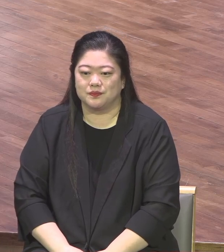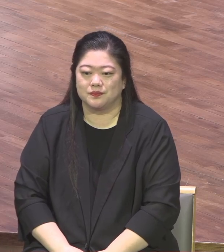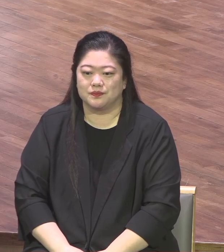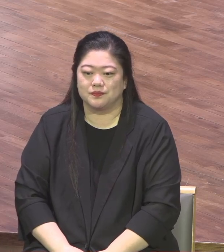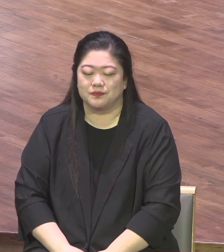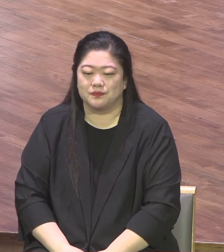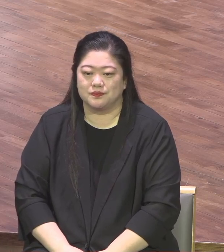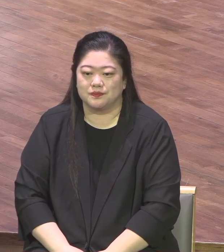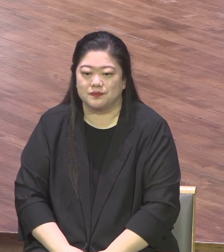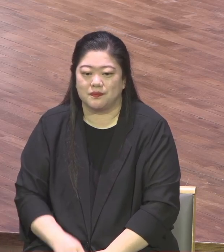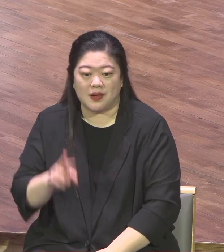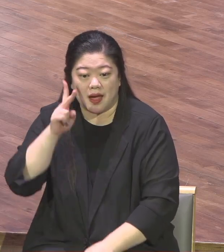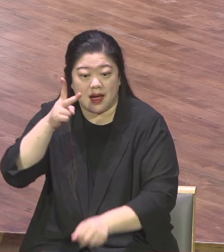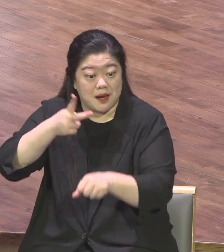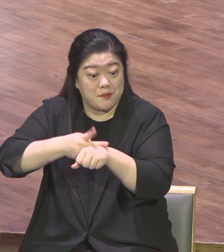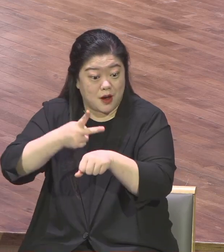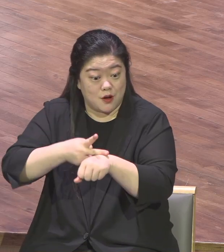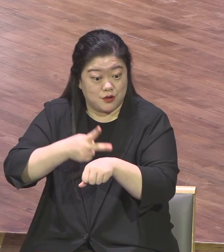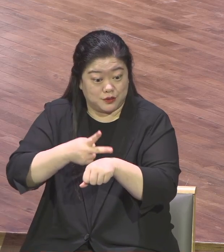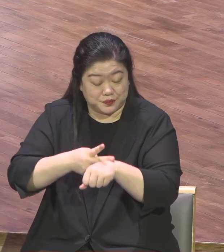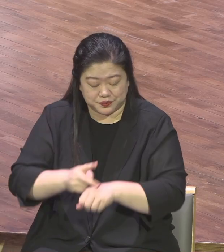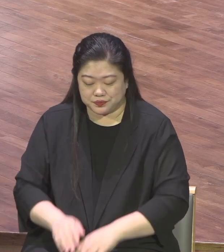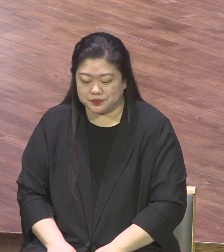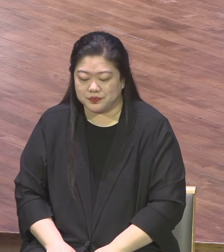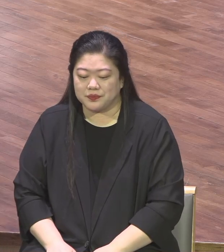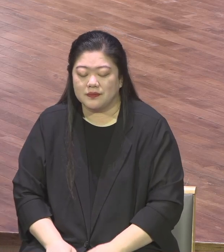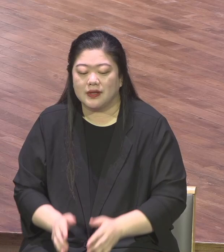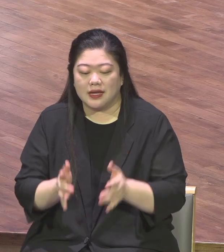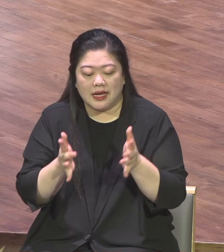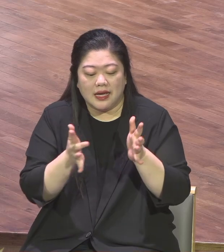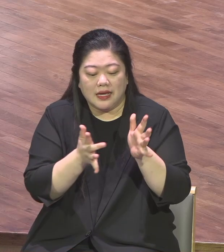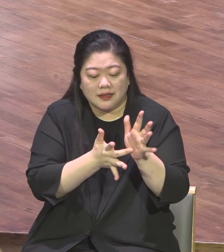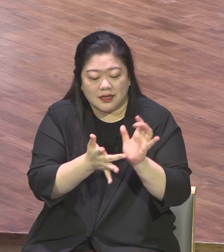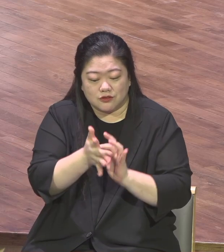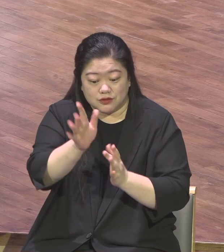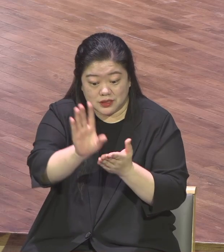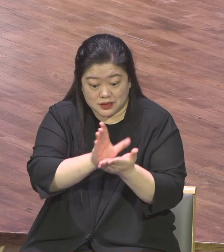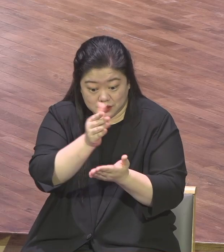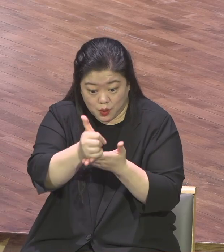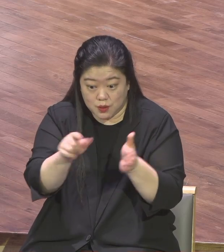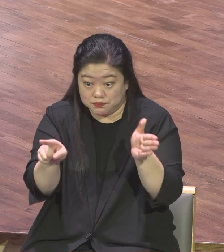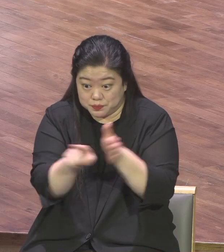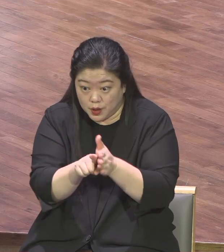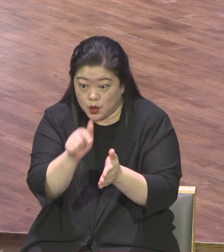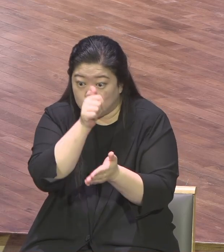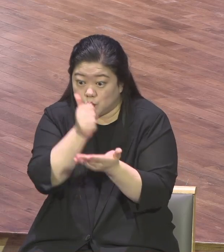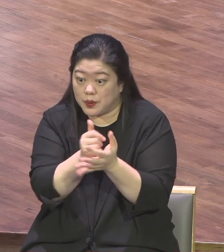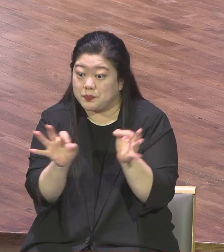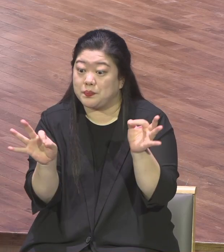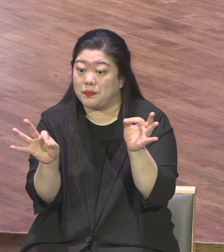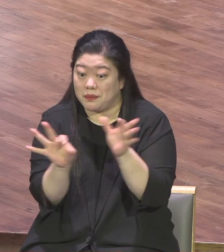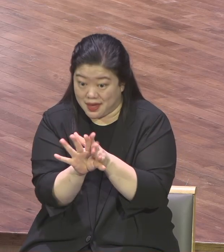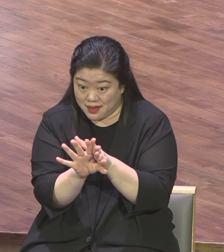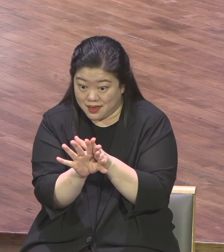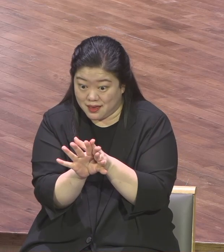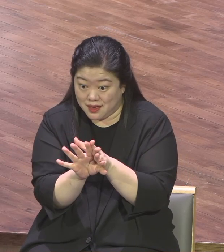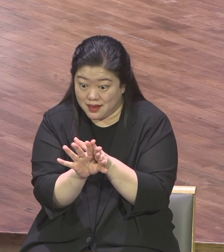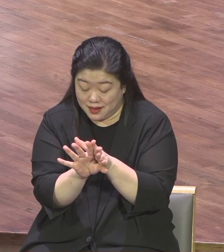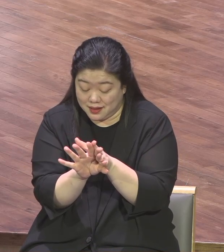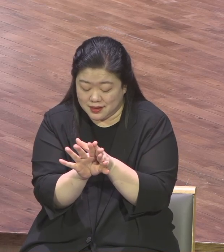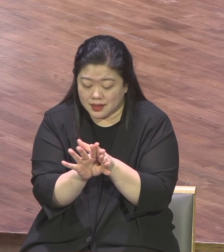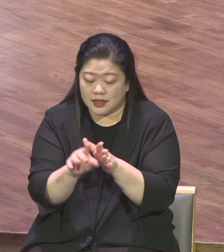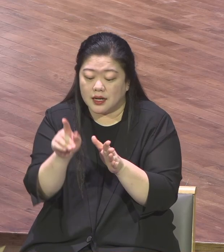사도 바울은 예수 그리스도가 대속을 통해서 우리에게 주어진 속량